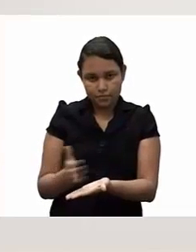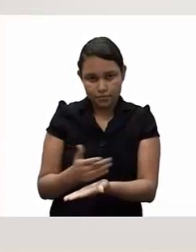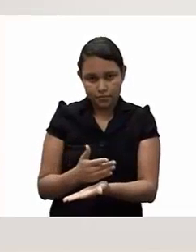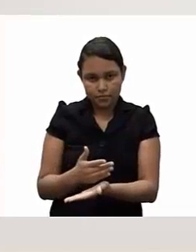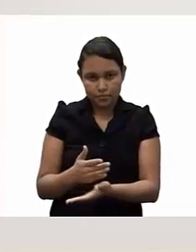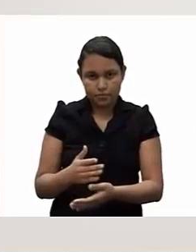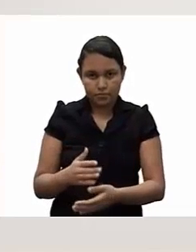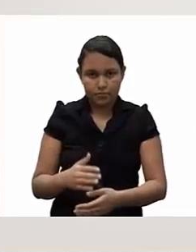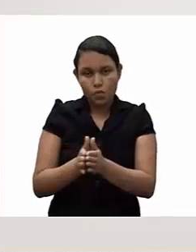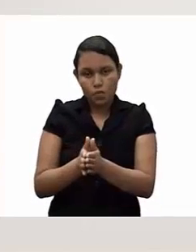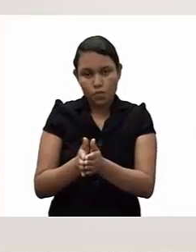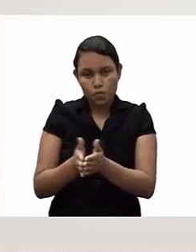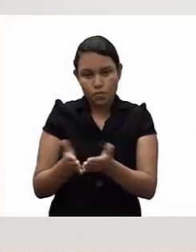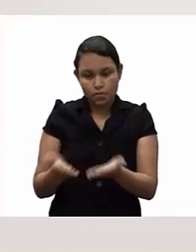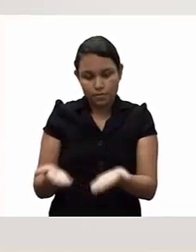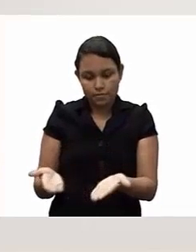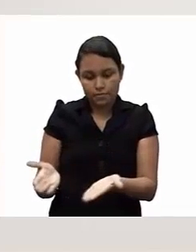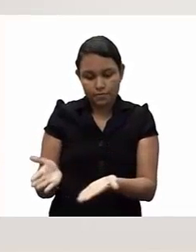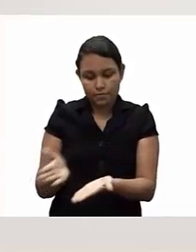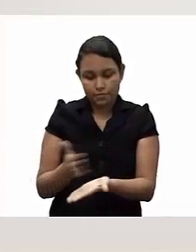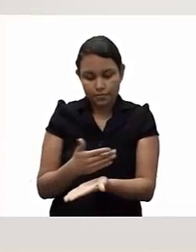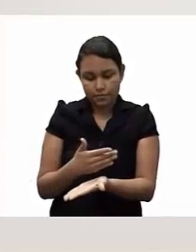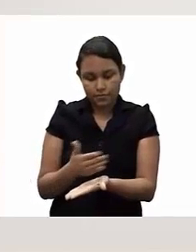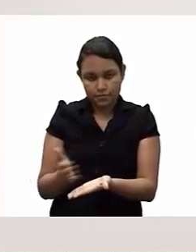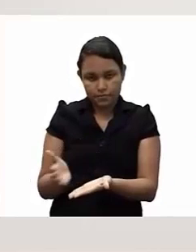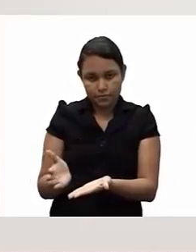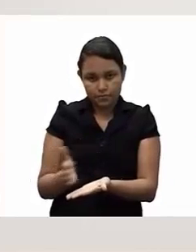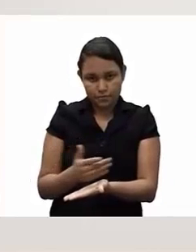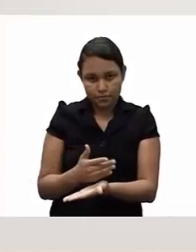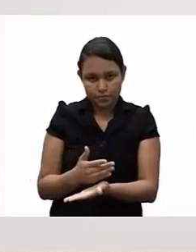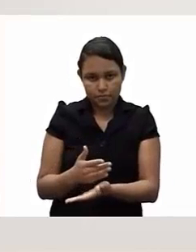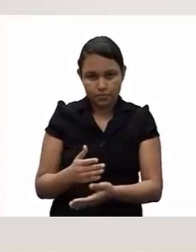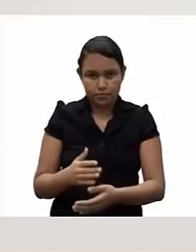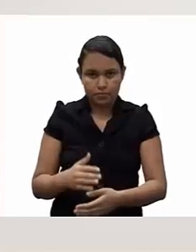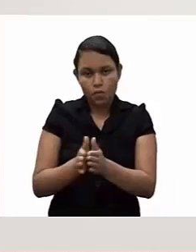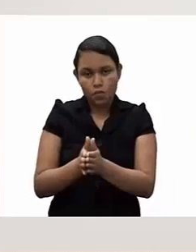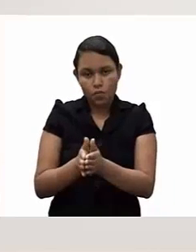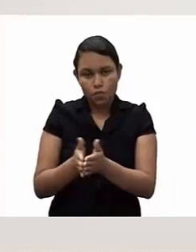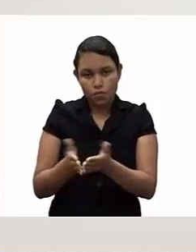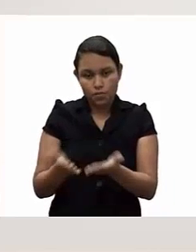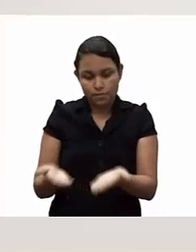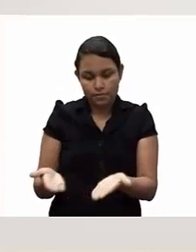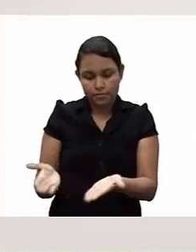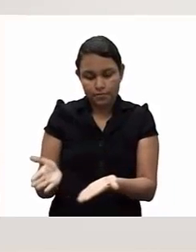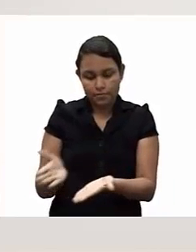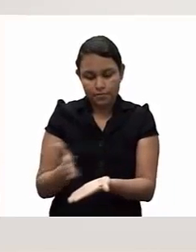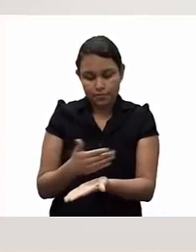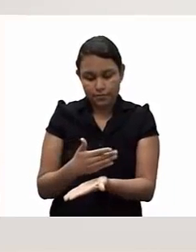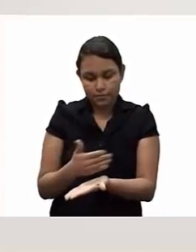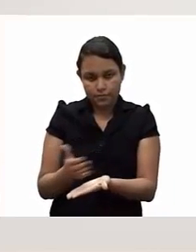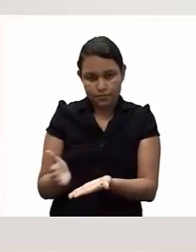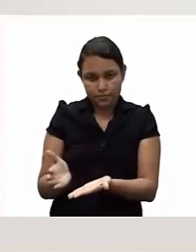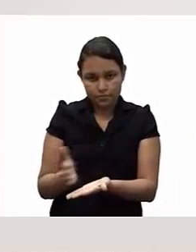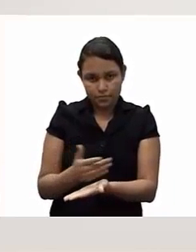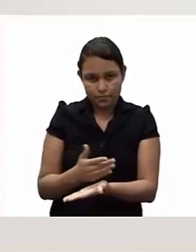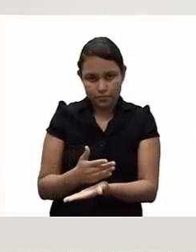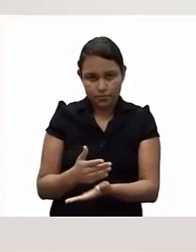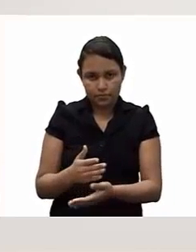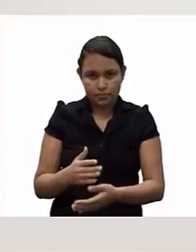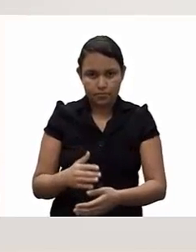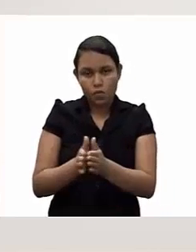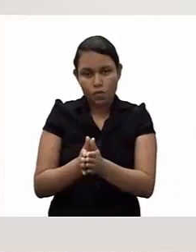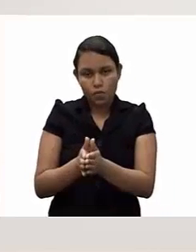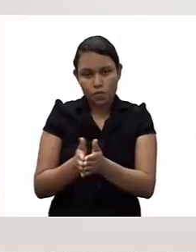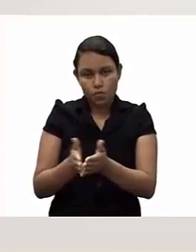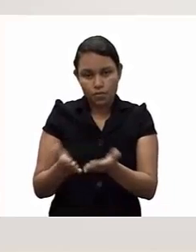posturas articulatorias de manos y brazos e implican movimientos del cuerpo y la cara en la expresión de la